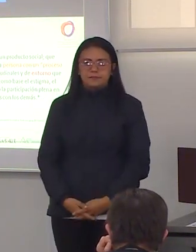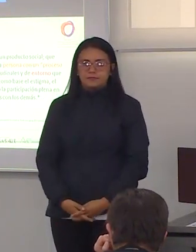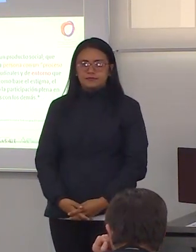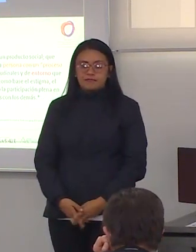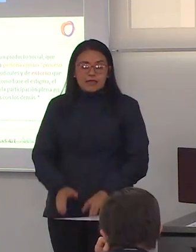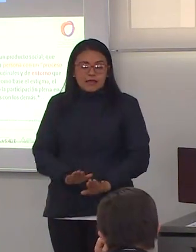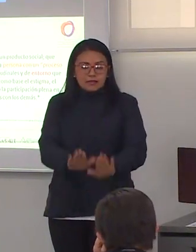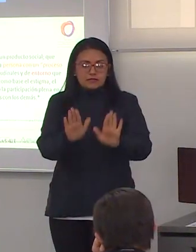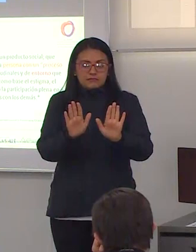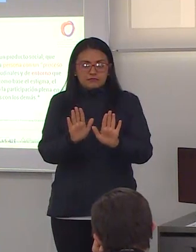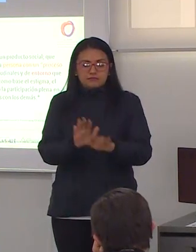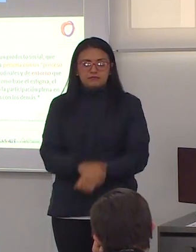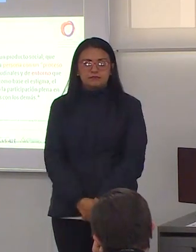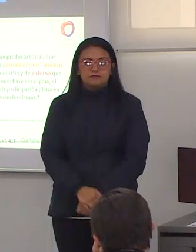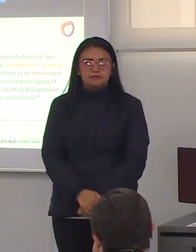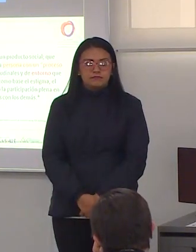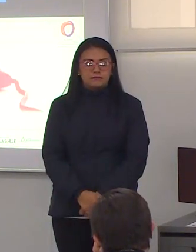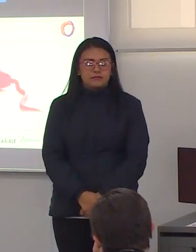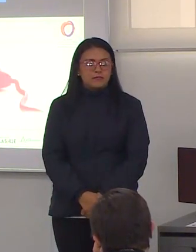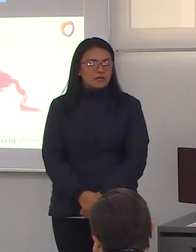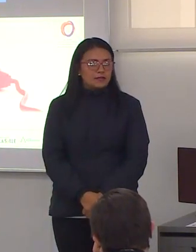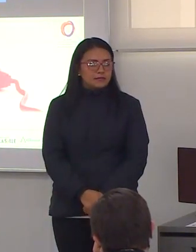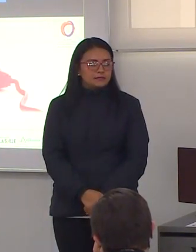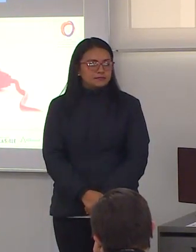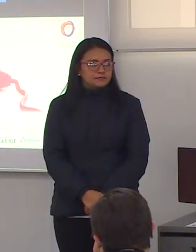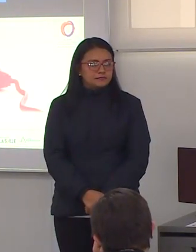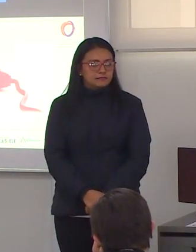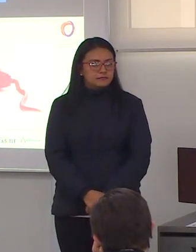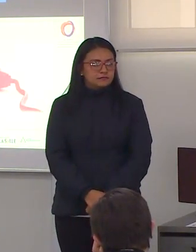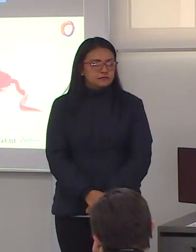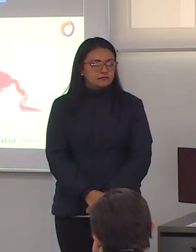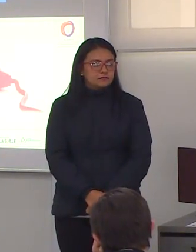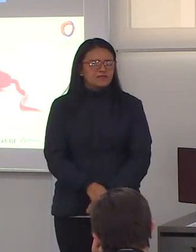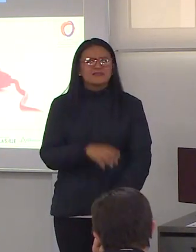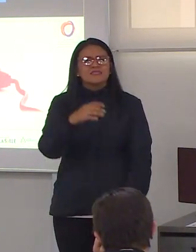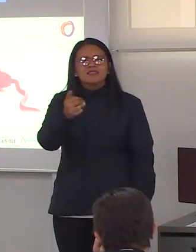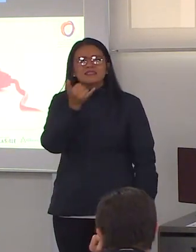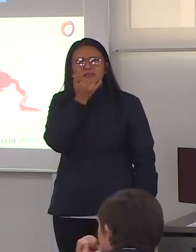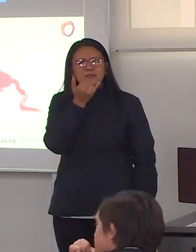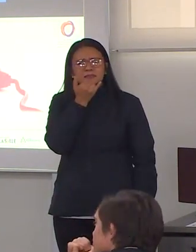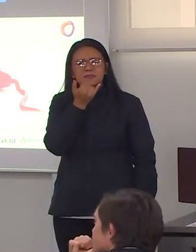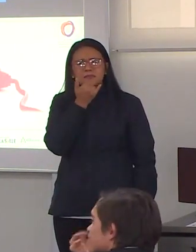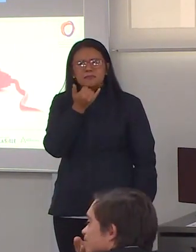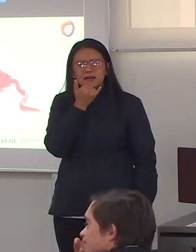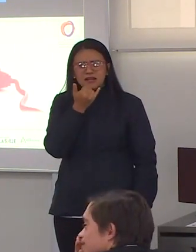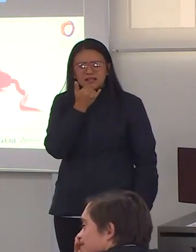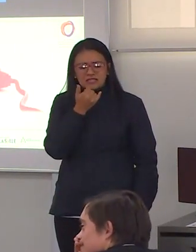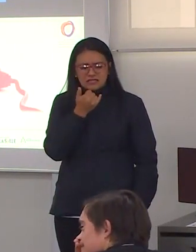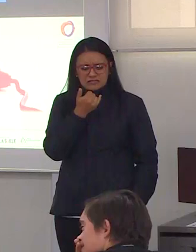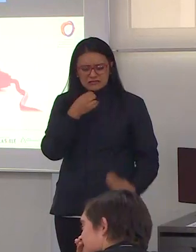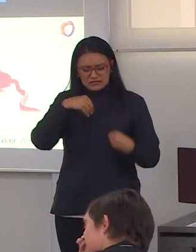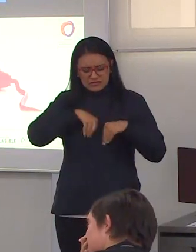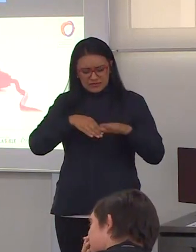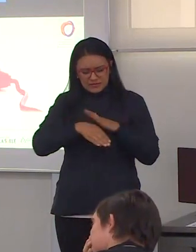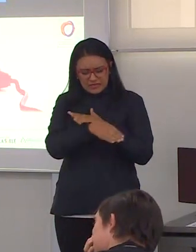ahí está nuestra fórmula mágica ¿qué pasa cuando uno entra al mundo de la salud mental?